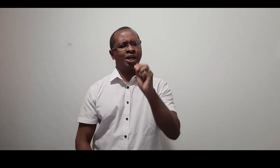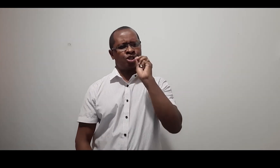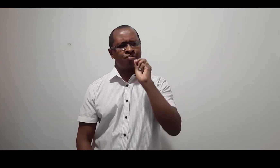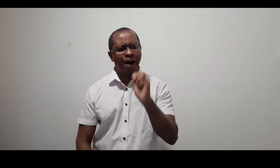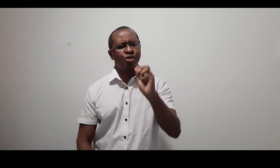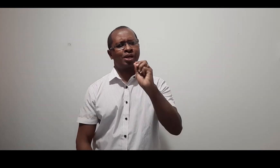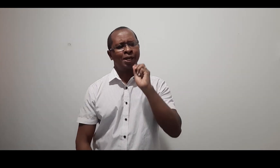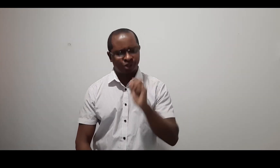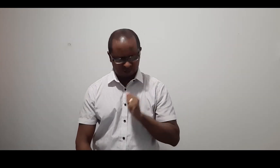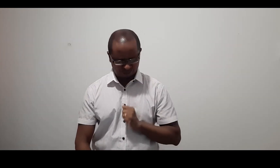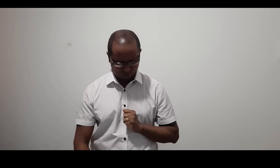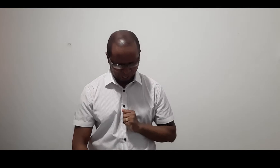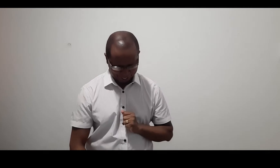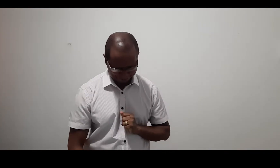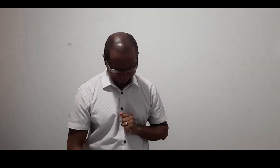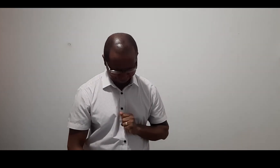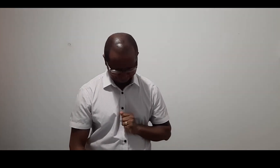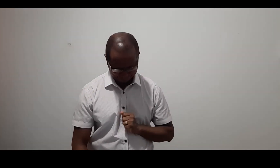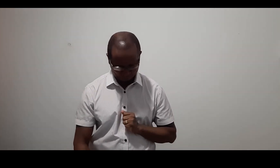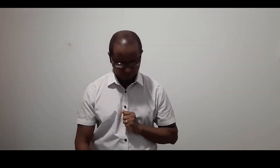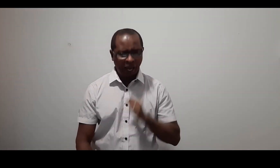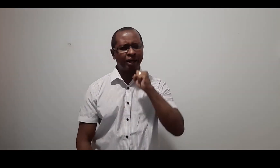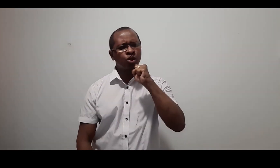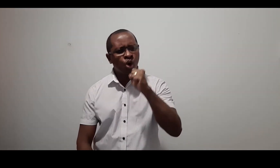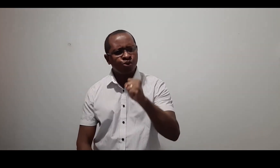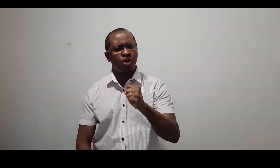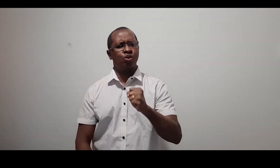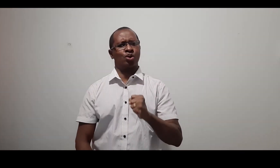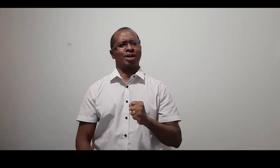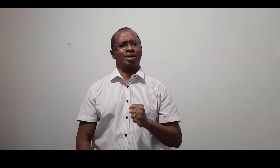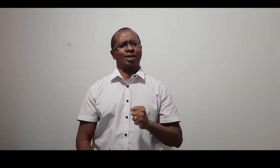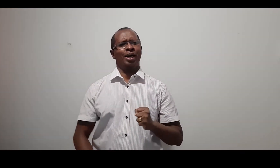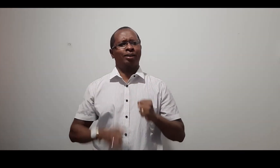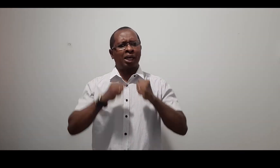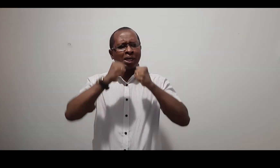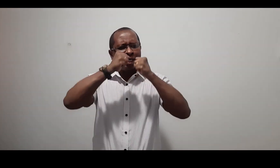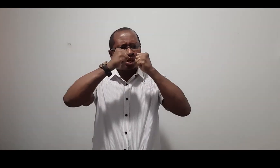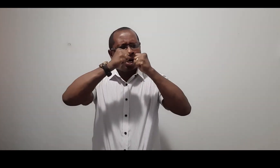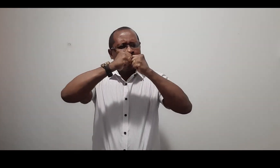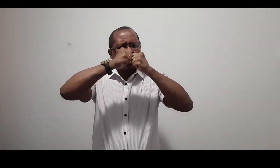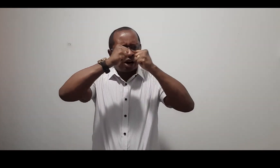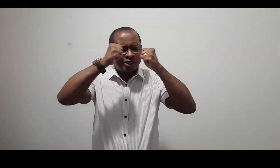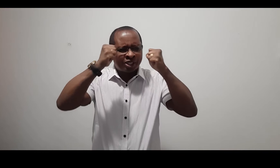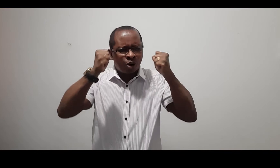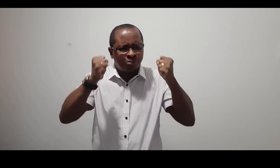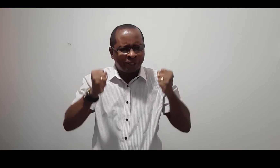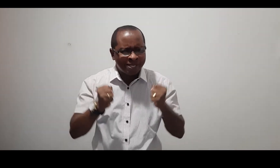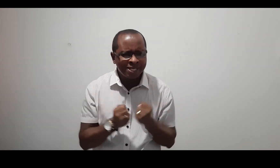sy masina izany fo izany. Tahaka ny kofra foro anankiray itehirizana ny zavatra sarobidy indrindra